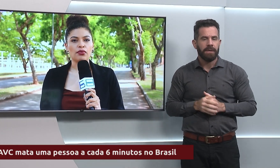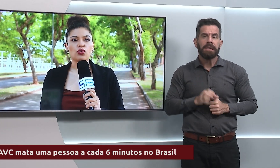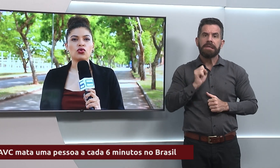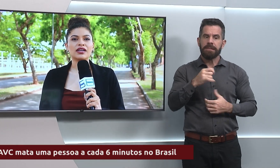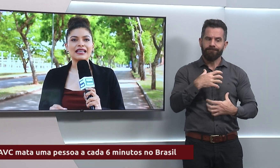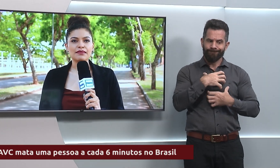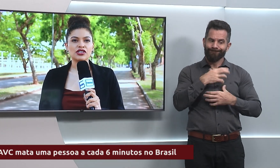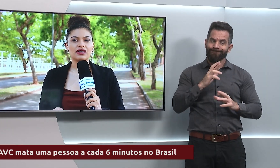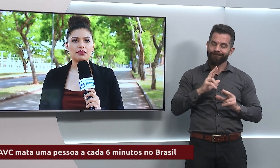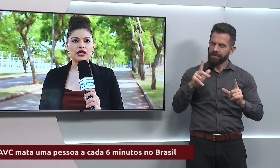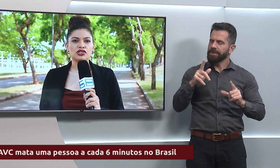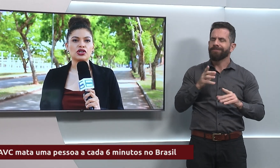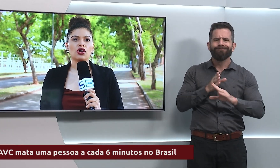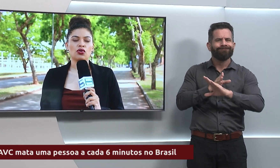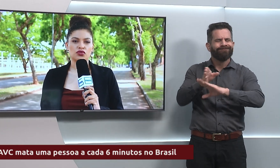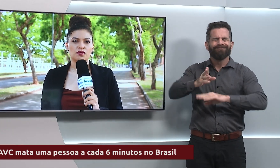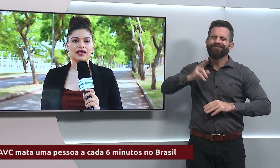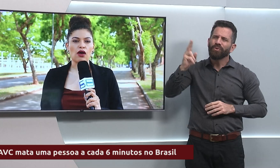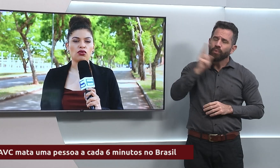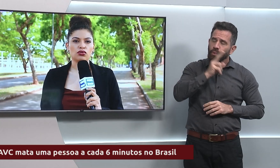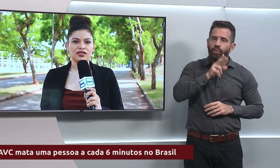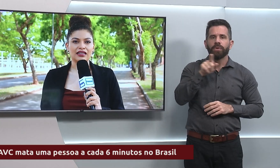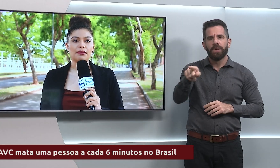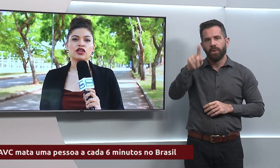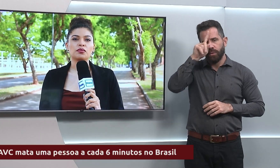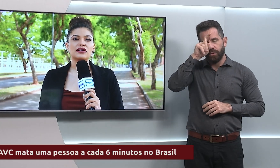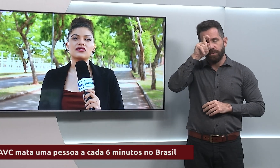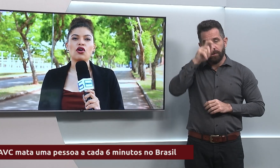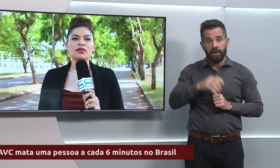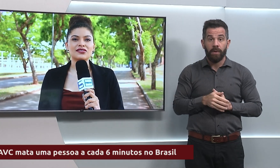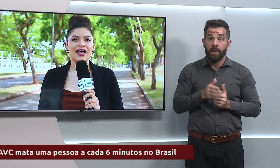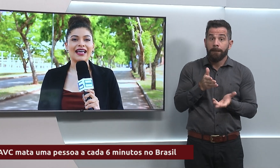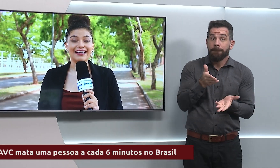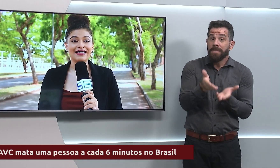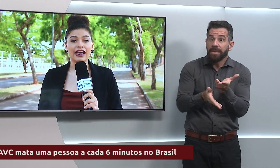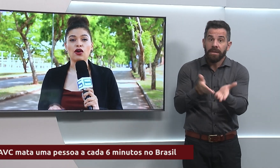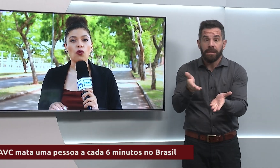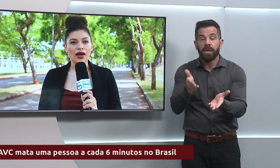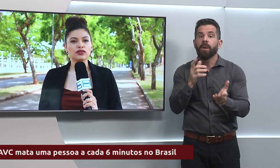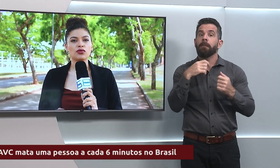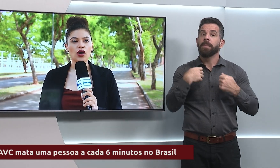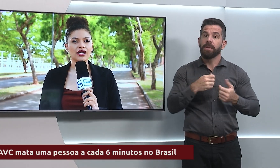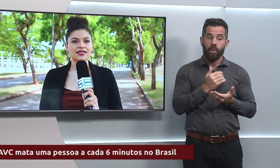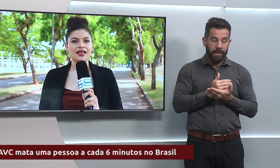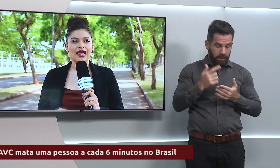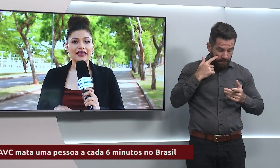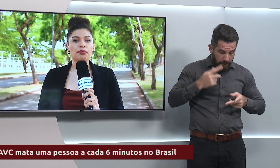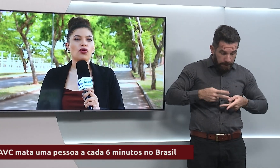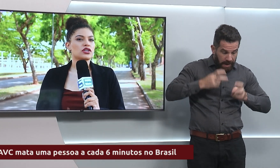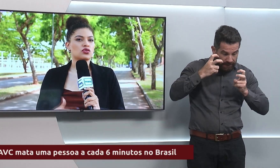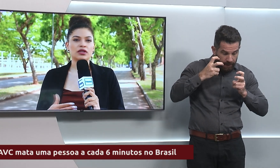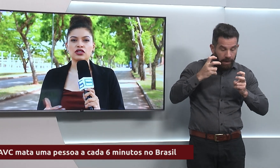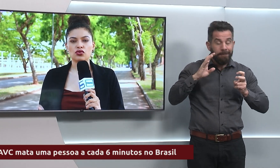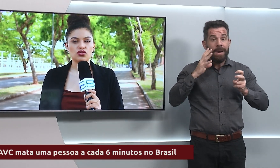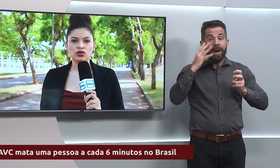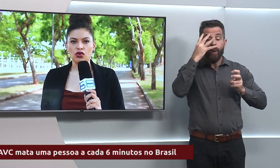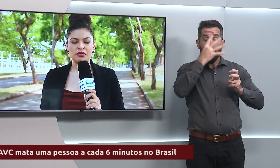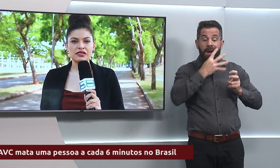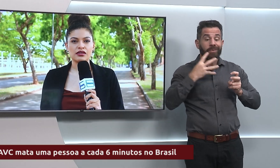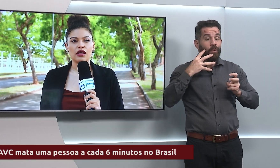procure imediatamente um hospital. O tratamento precisa começar em até 4 horas depois do início dos sintomas.